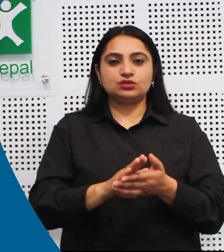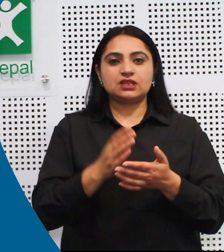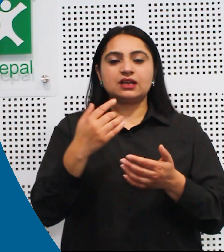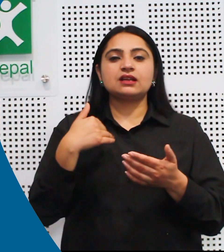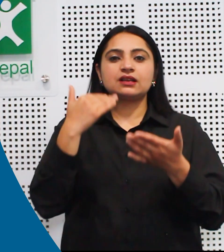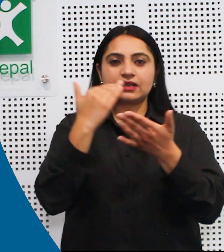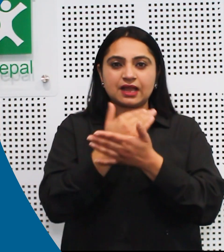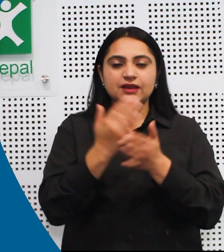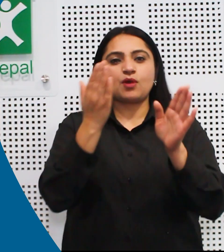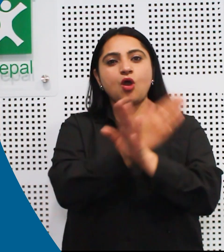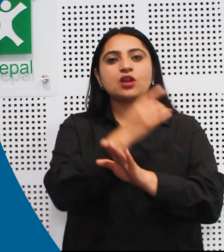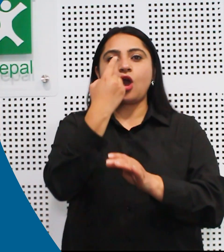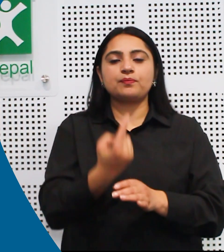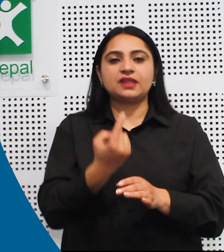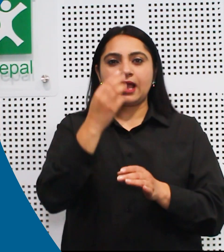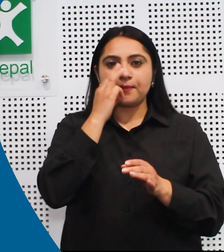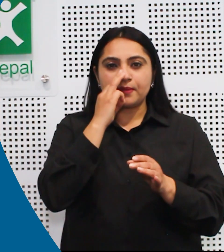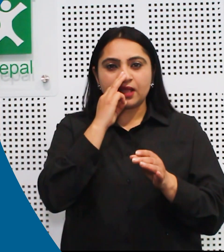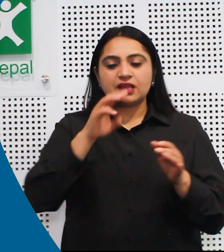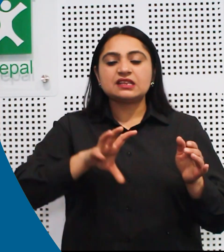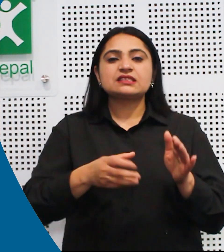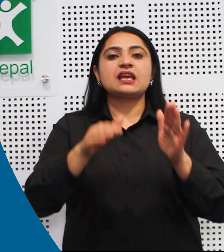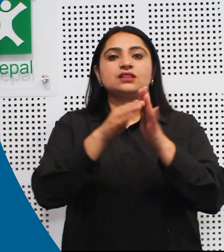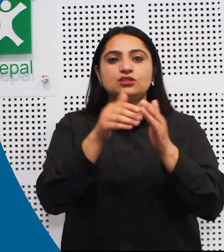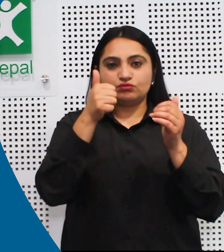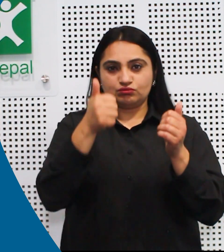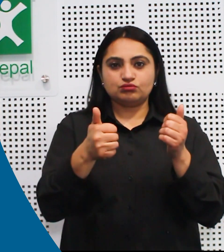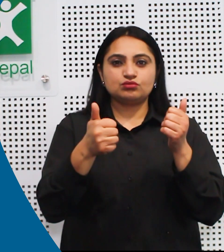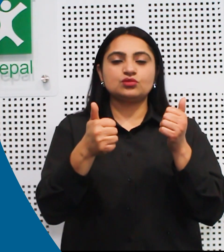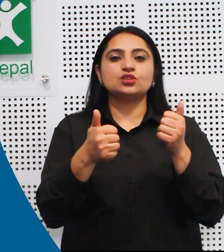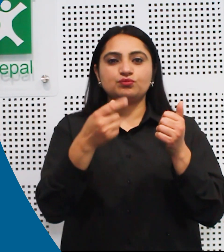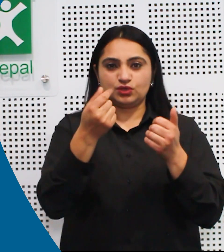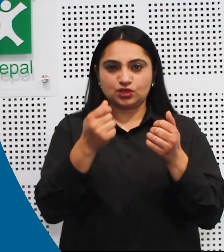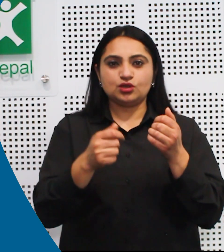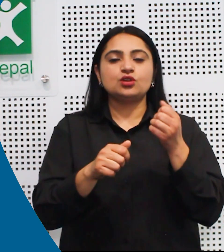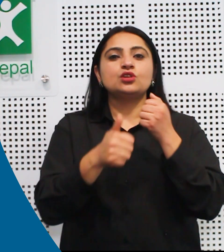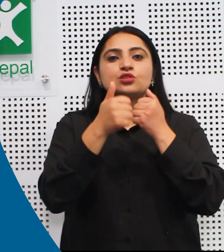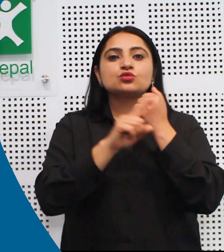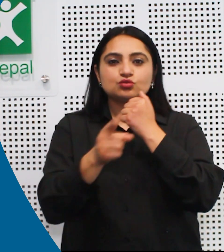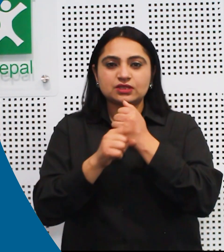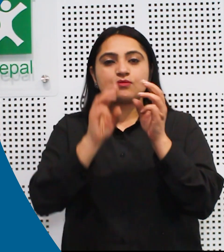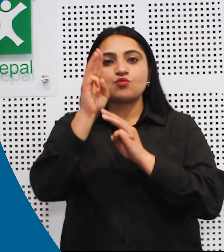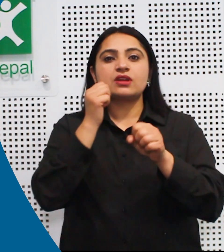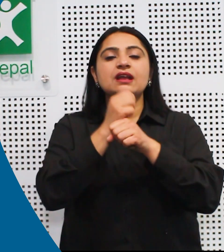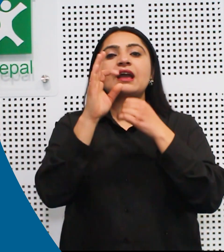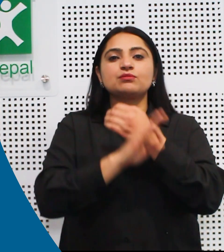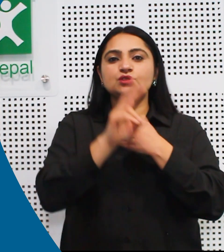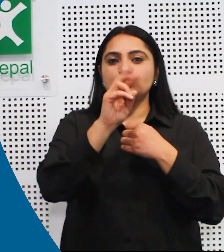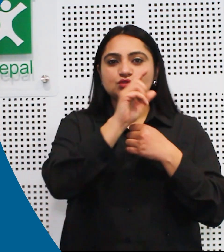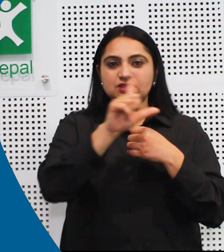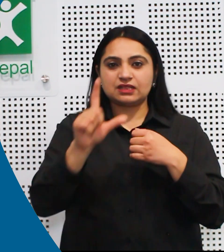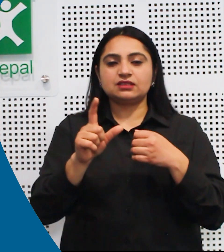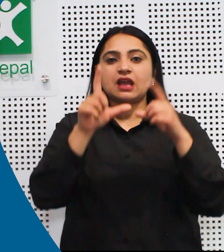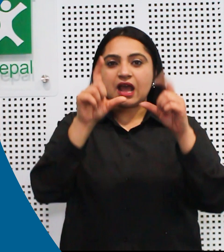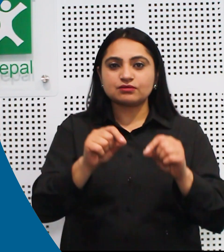हाम्रो पालिकाको अघिल्लो हप्ताको भागमा स्थानीय तह वित्तीय सुशासन जोखिम मूल्याङ्कन कार्यविधि 2077 को आवश्यकता र प्रभावका